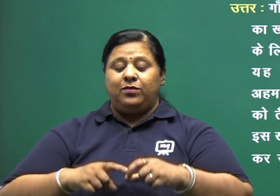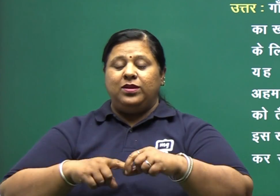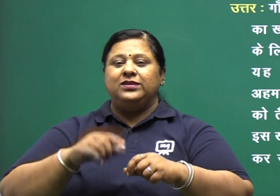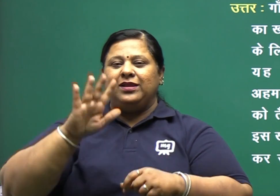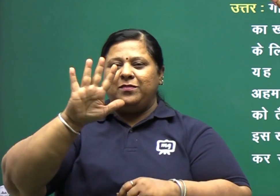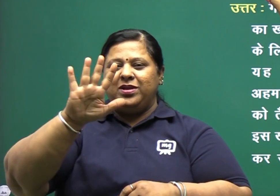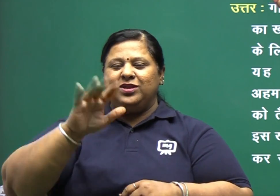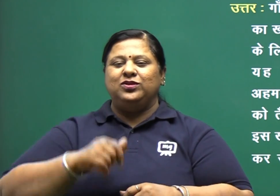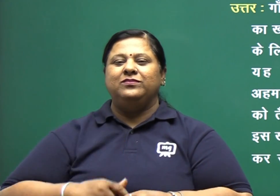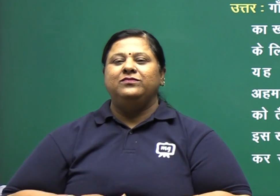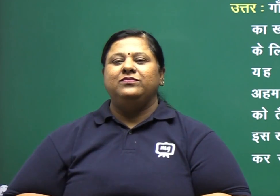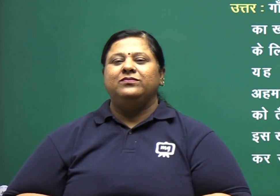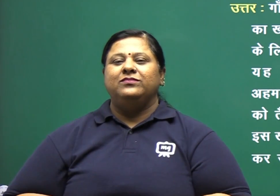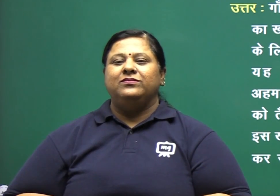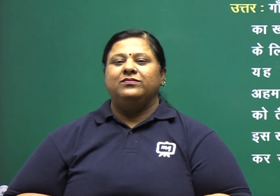संख्या 5,